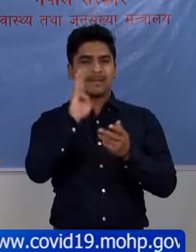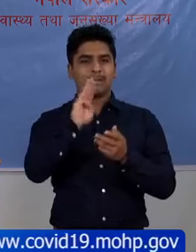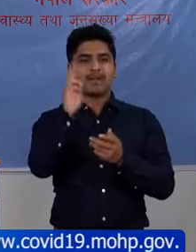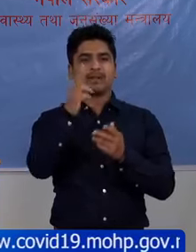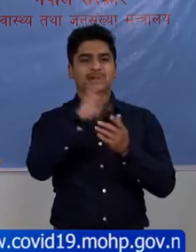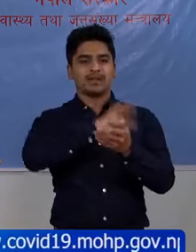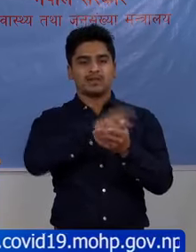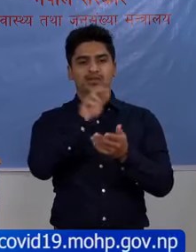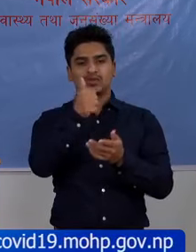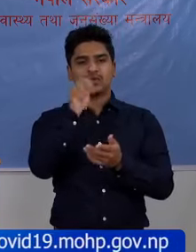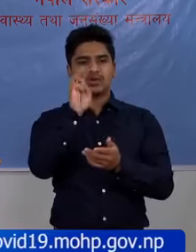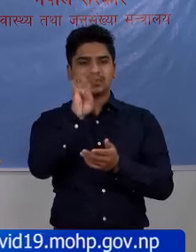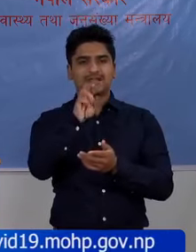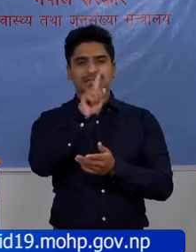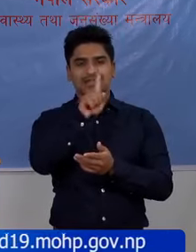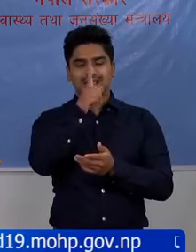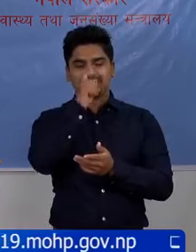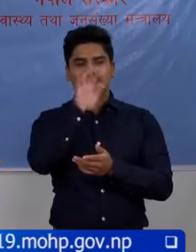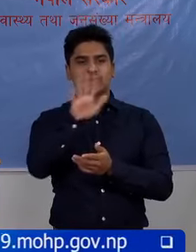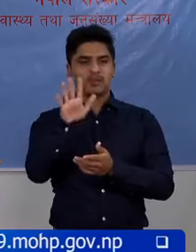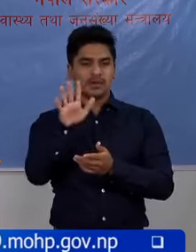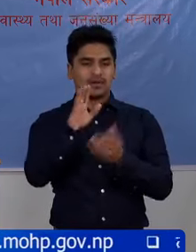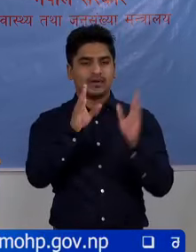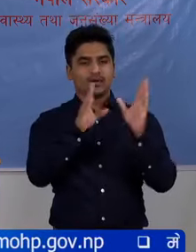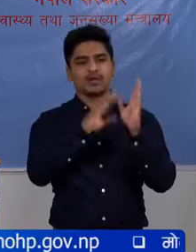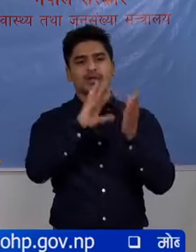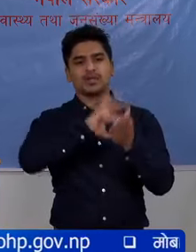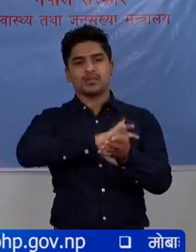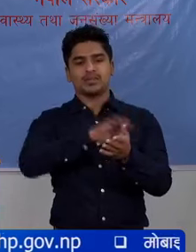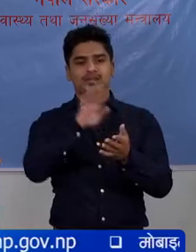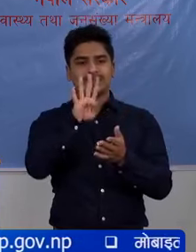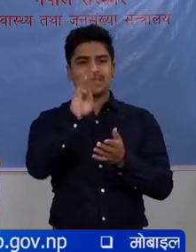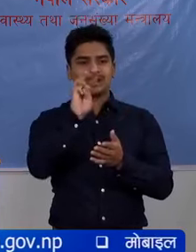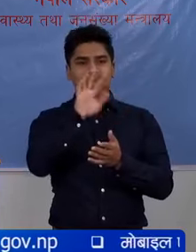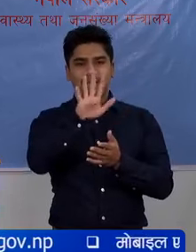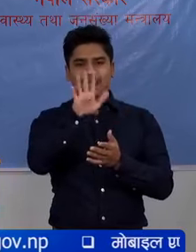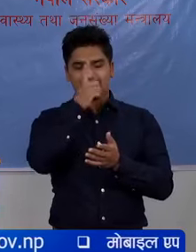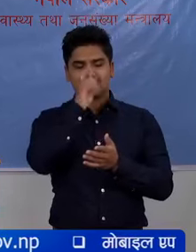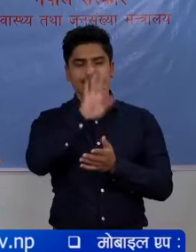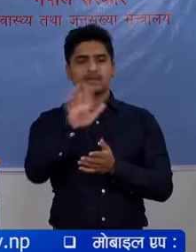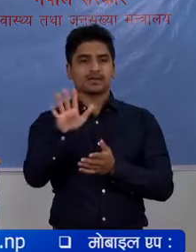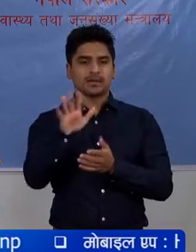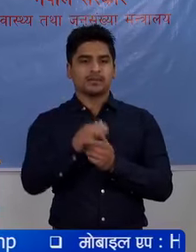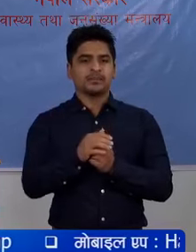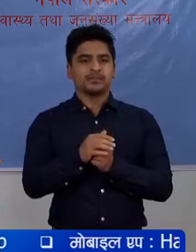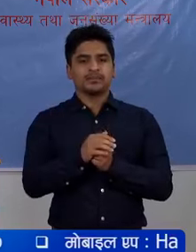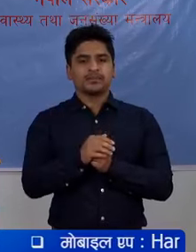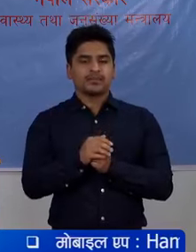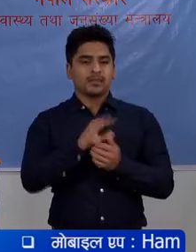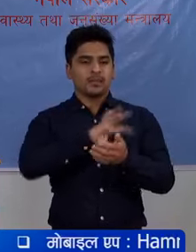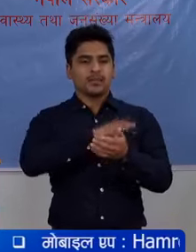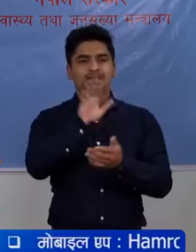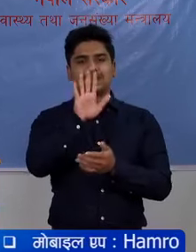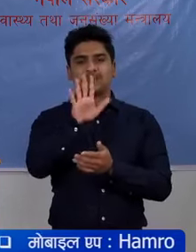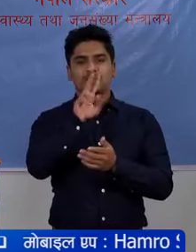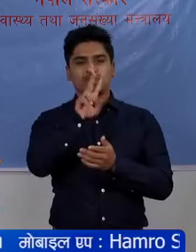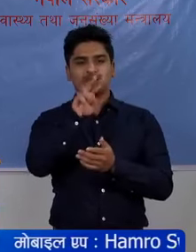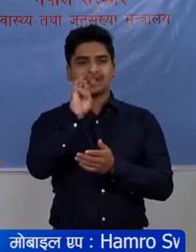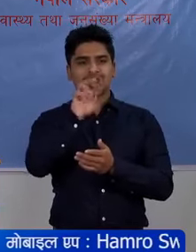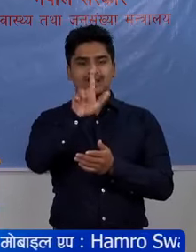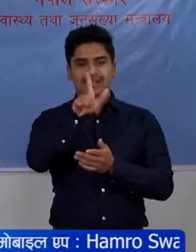,015 फटा तेसे गरी गंड़की परदेश मा 4,515 फटा परदेश नमर पांच मा 27